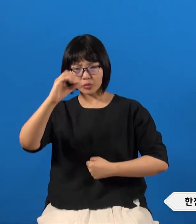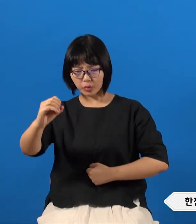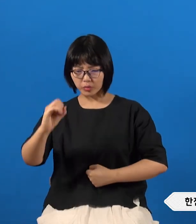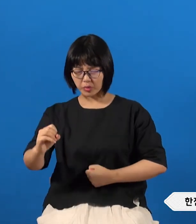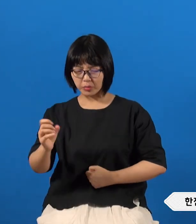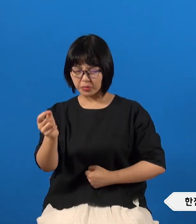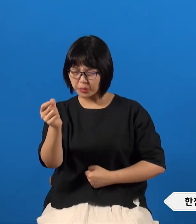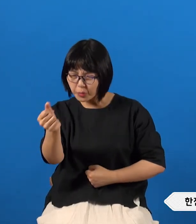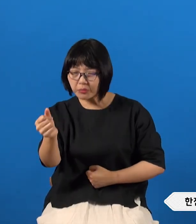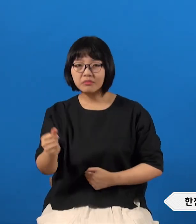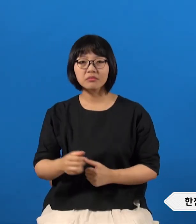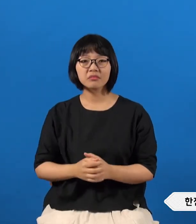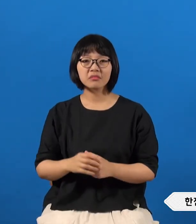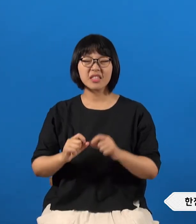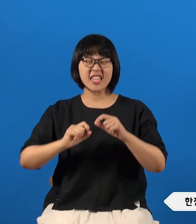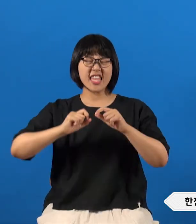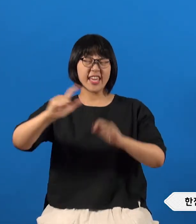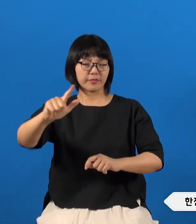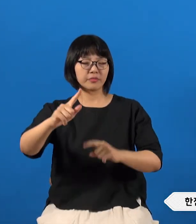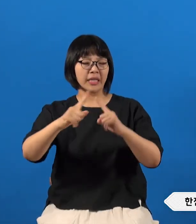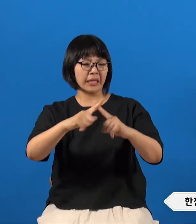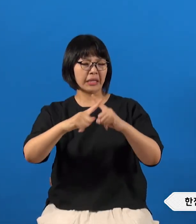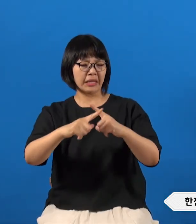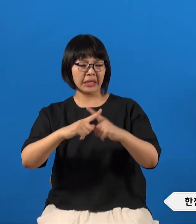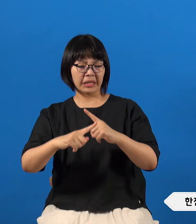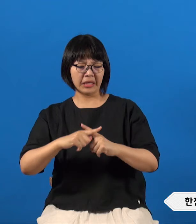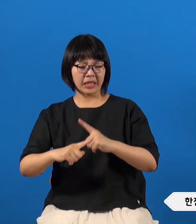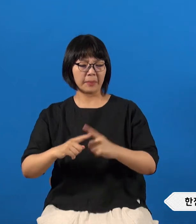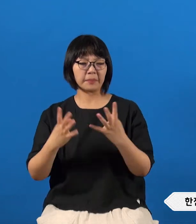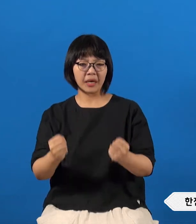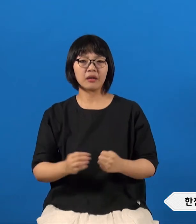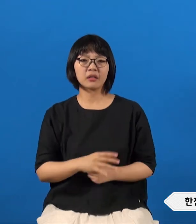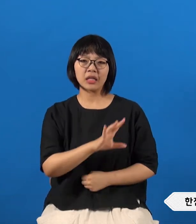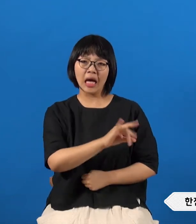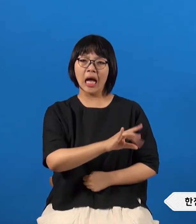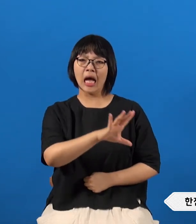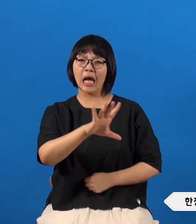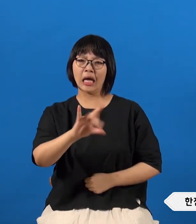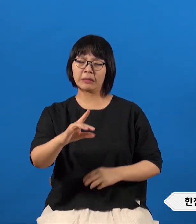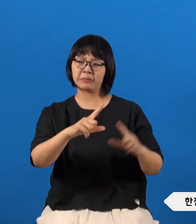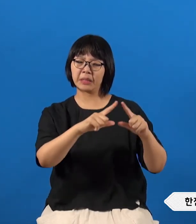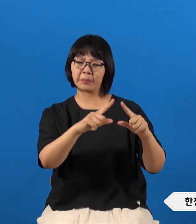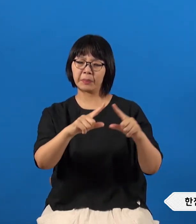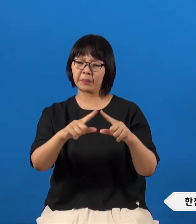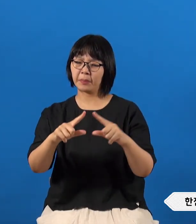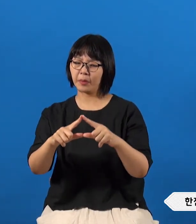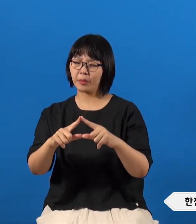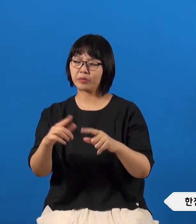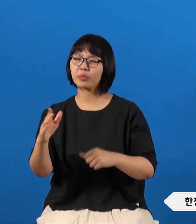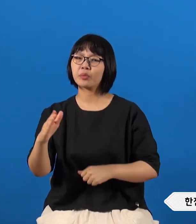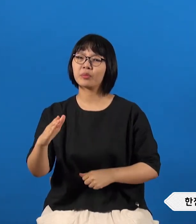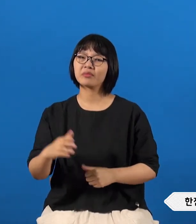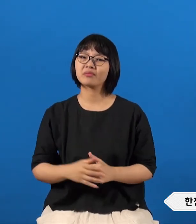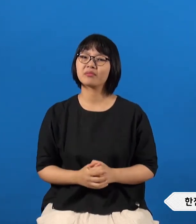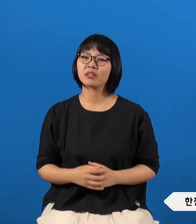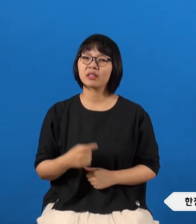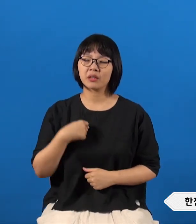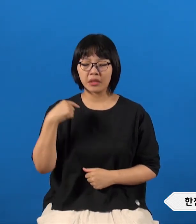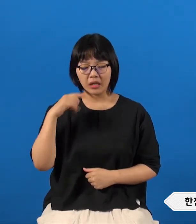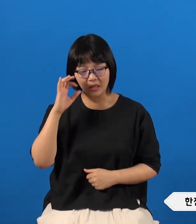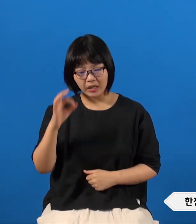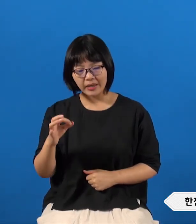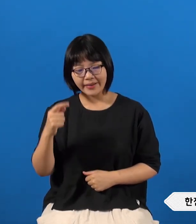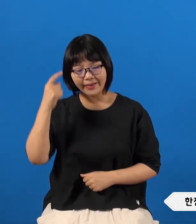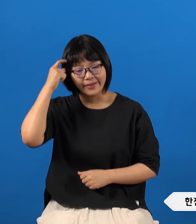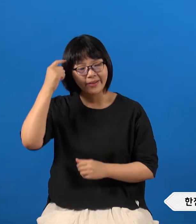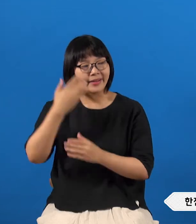거의 찾아볼 수도 없고 꽃표 어쩌다가 세모, 그렇습니다. 그러면 그냥 맥이